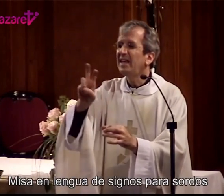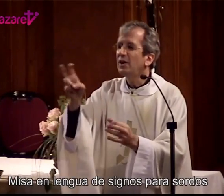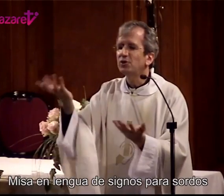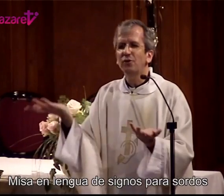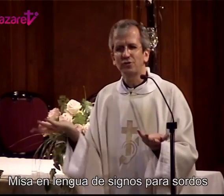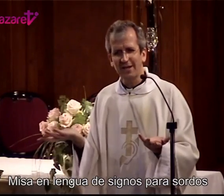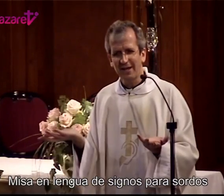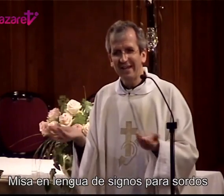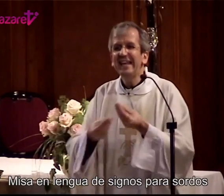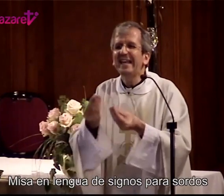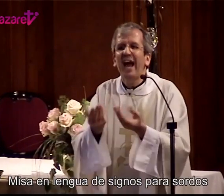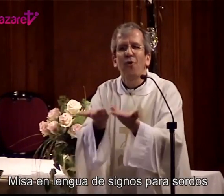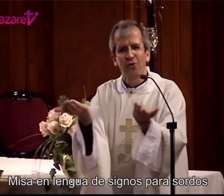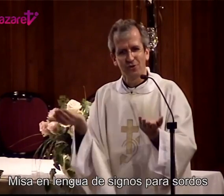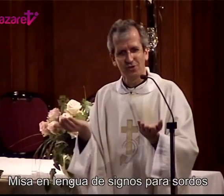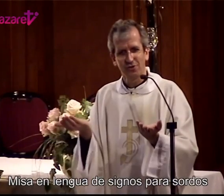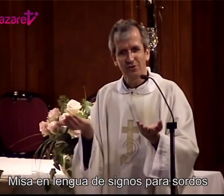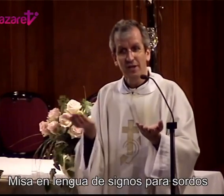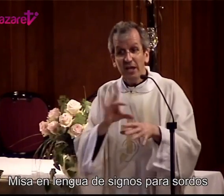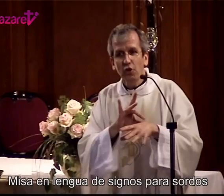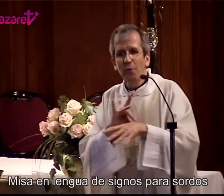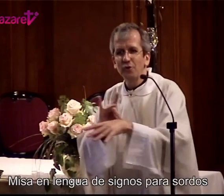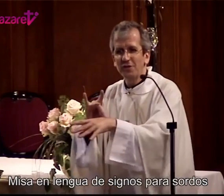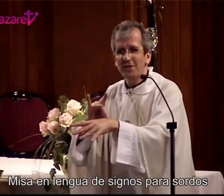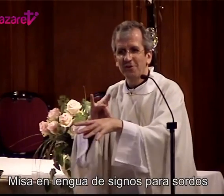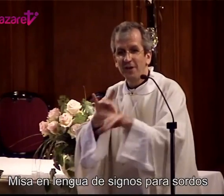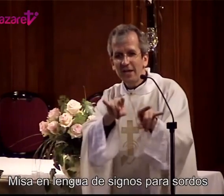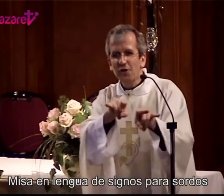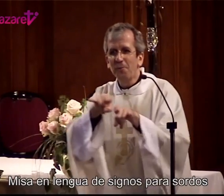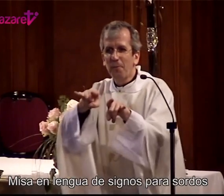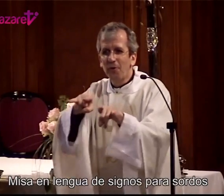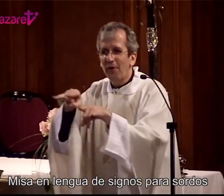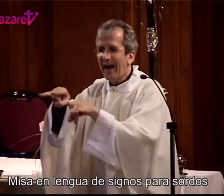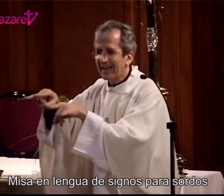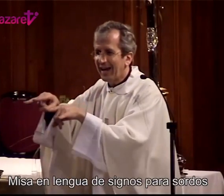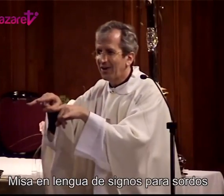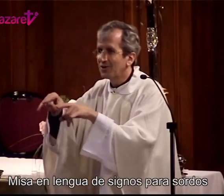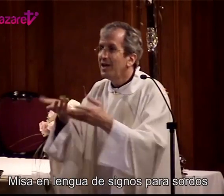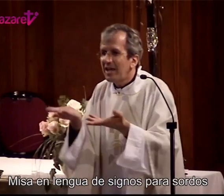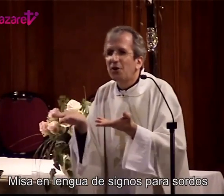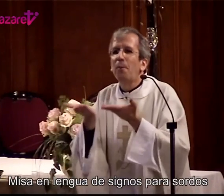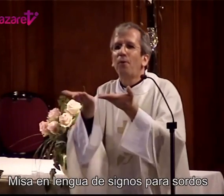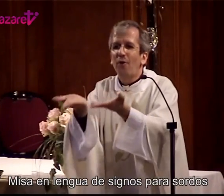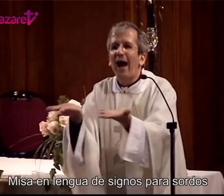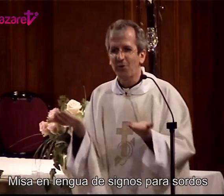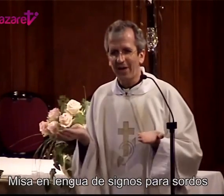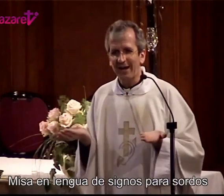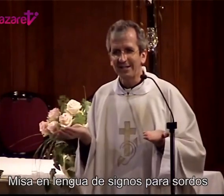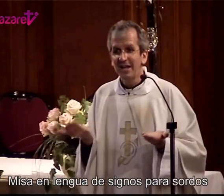los otros qué? ¿Y qué hago con los otros? ¿Y cómo los guío? ¿Y cómo puedo atraerlos? ¿Y cómo puedo ayudarles? ¿Y